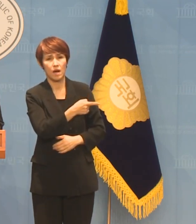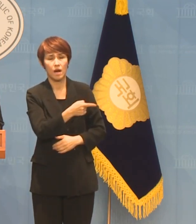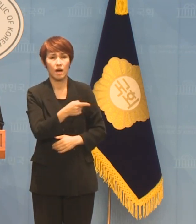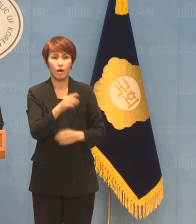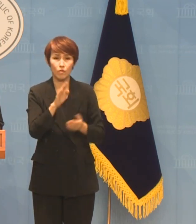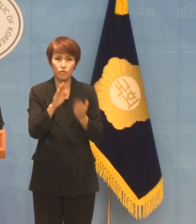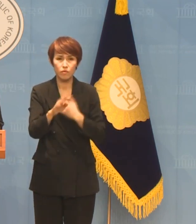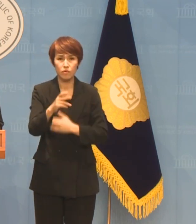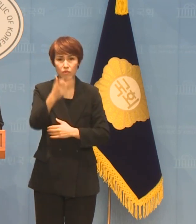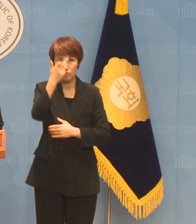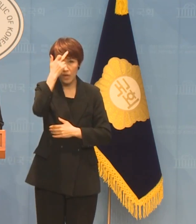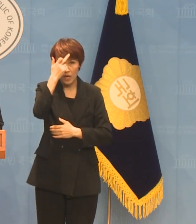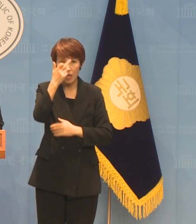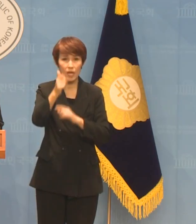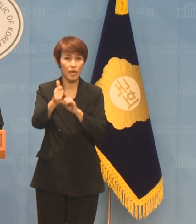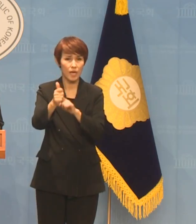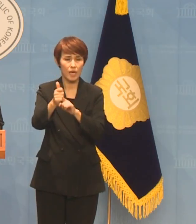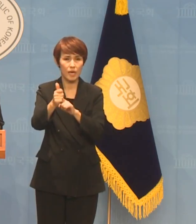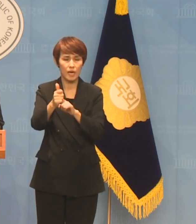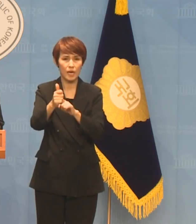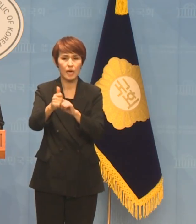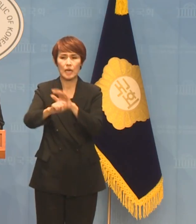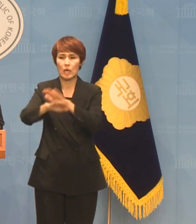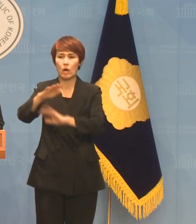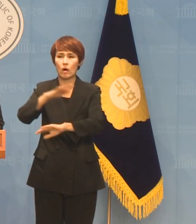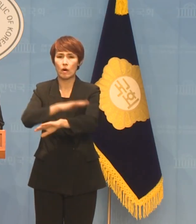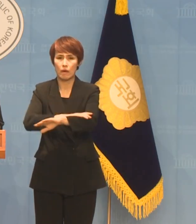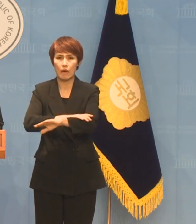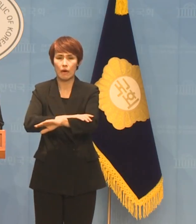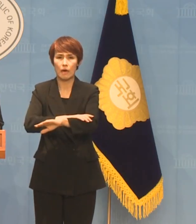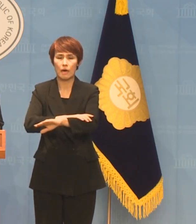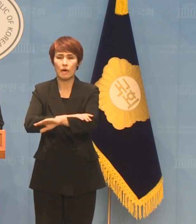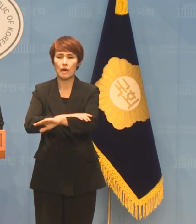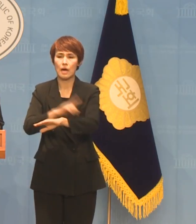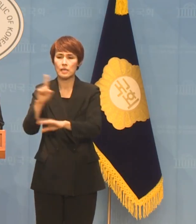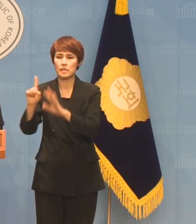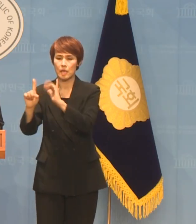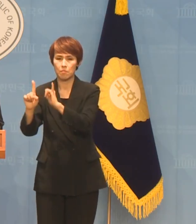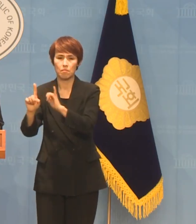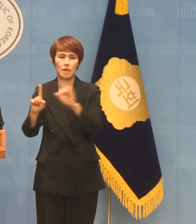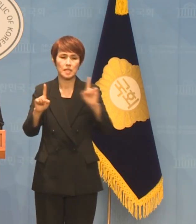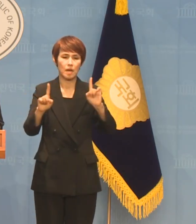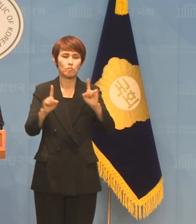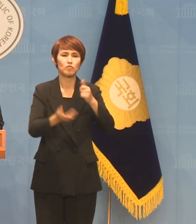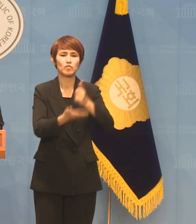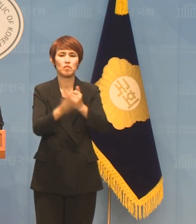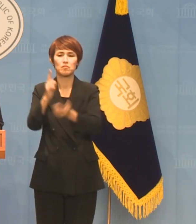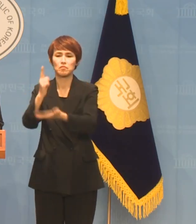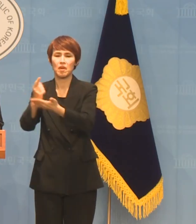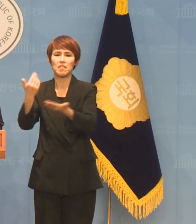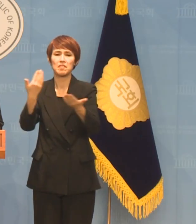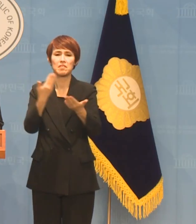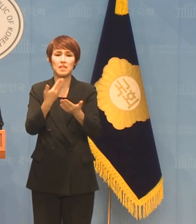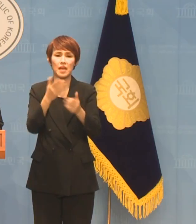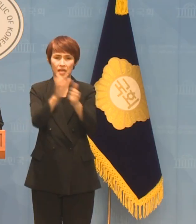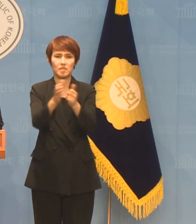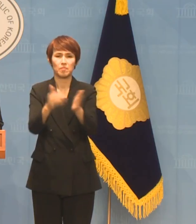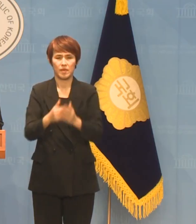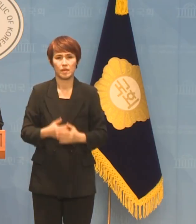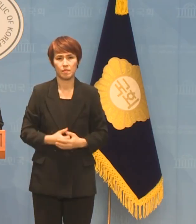대행은 떠밀리듯 여야 1명씩 추천목의 후보 2명을 재판관으로 임명했습니다.